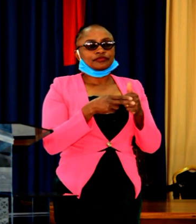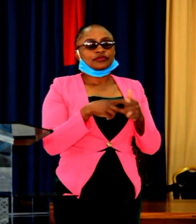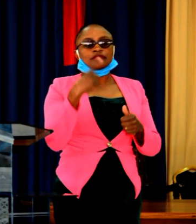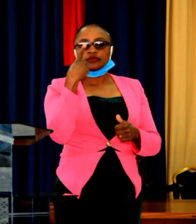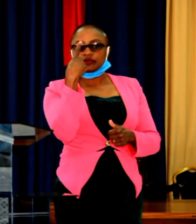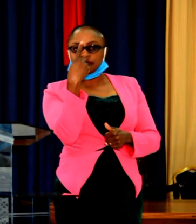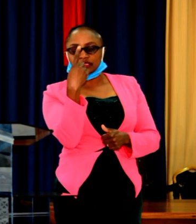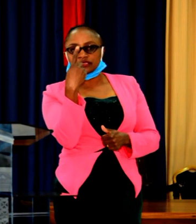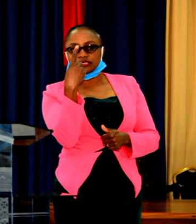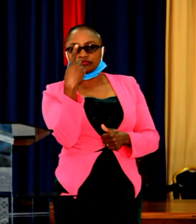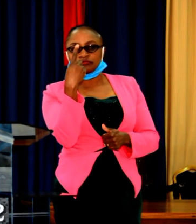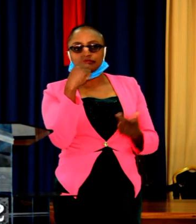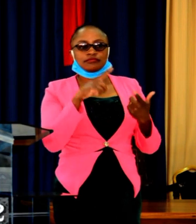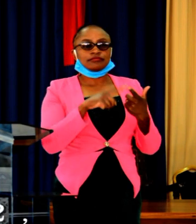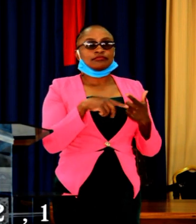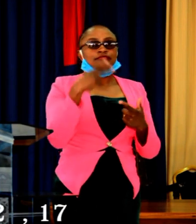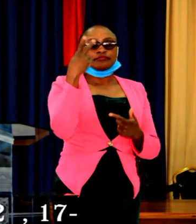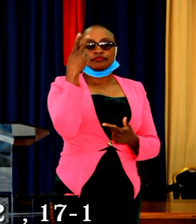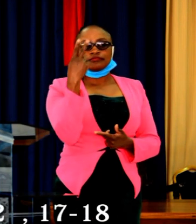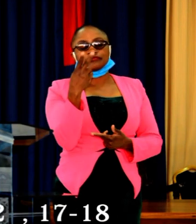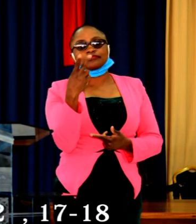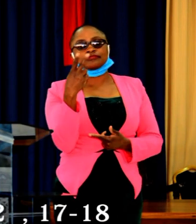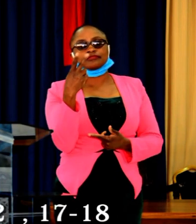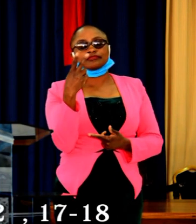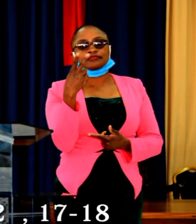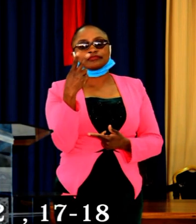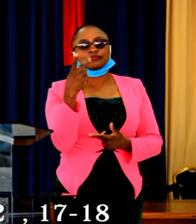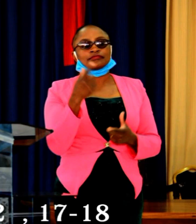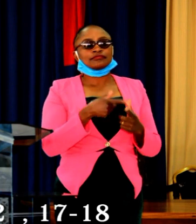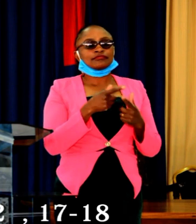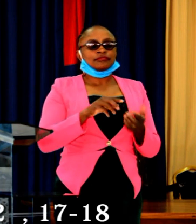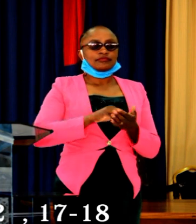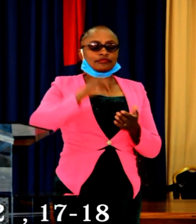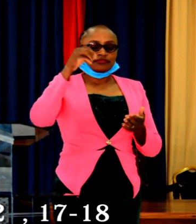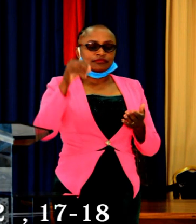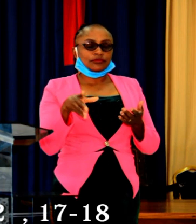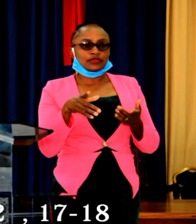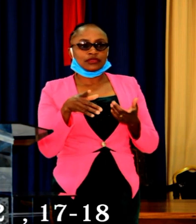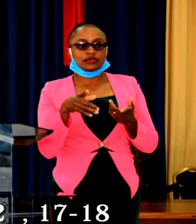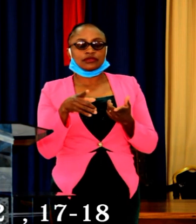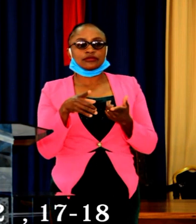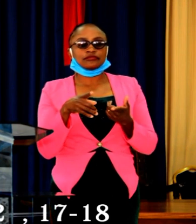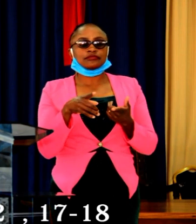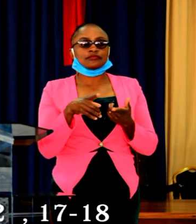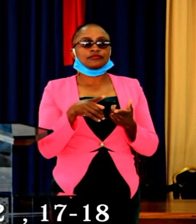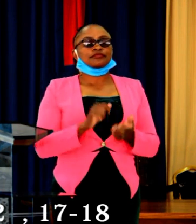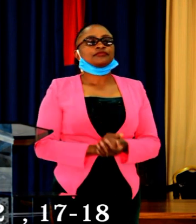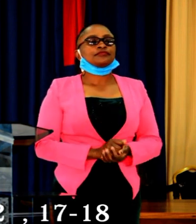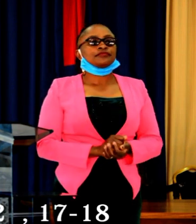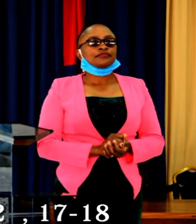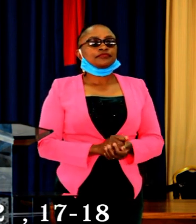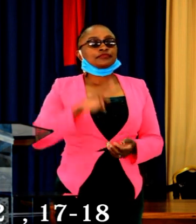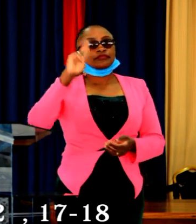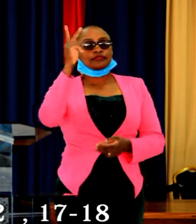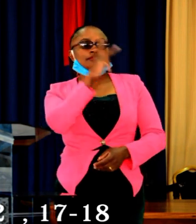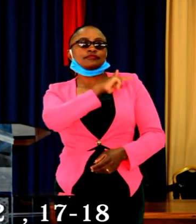mstari wa pili. Alafu tutaruka, nitawaambia pale pengine tutaenda.